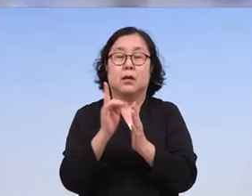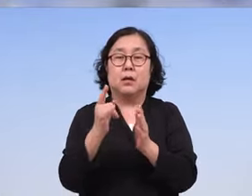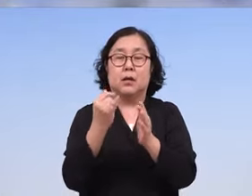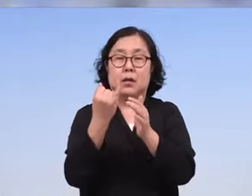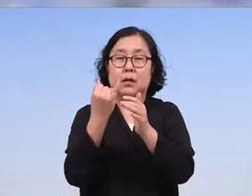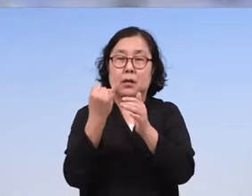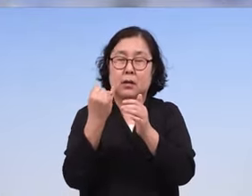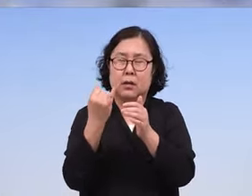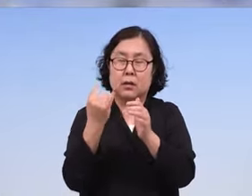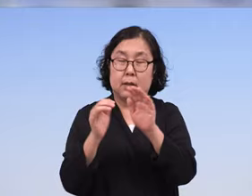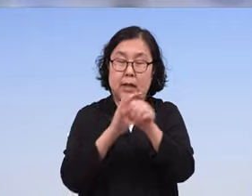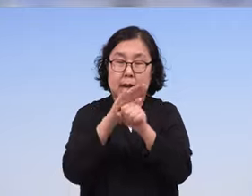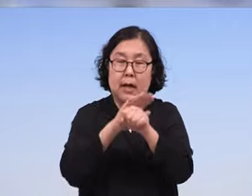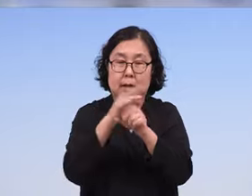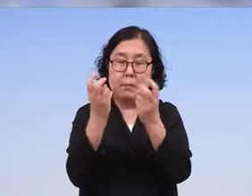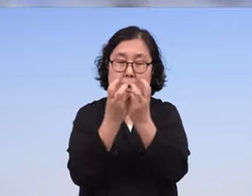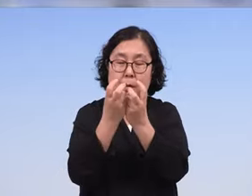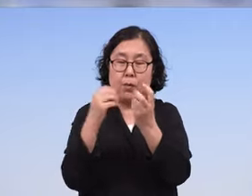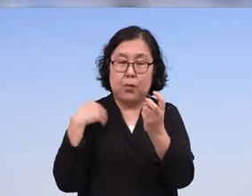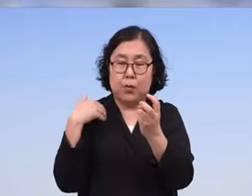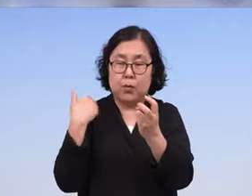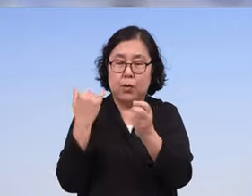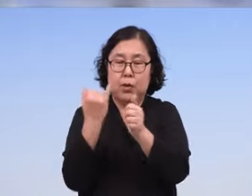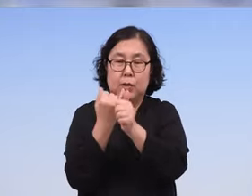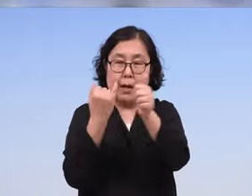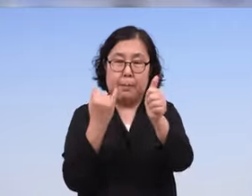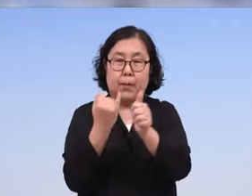아내는 죽을 고생을 하는 거 아닙니까?